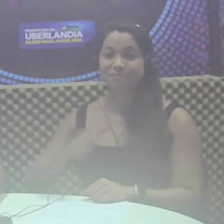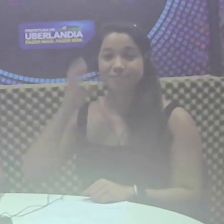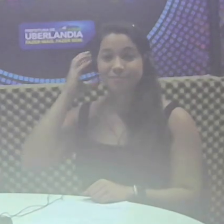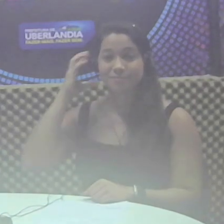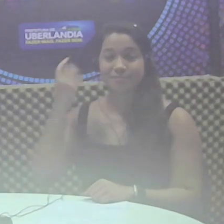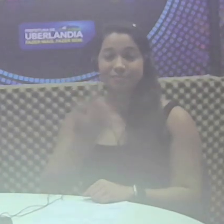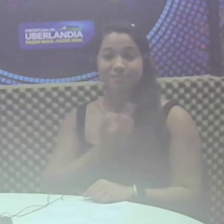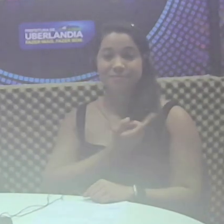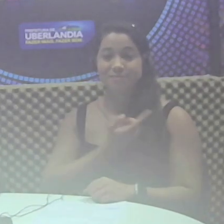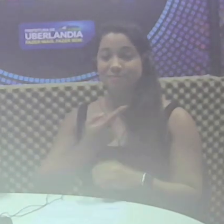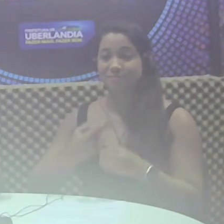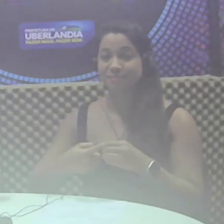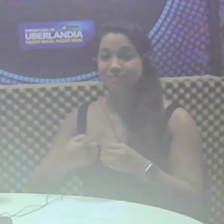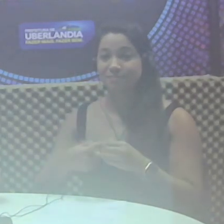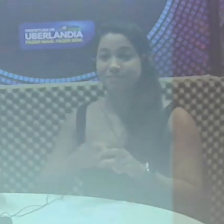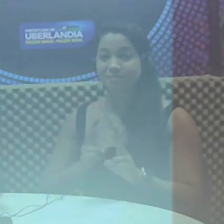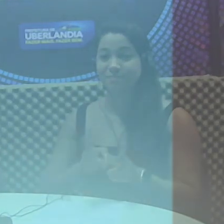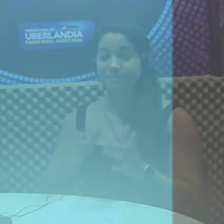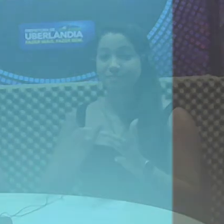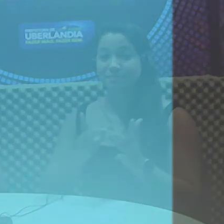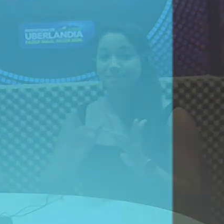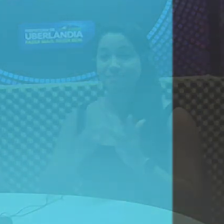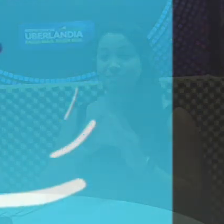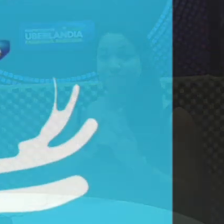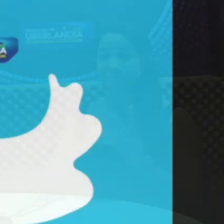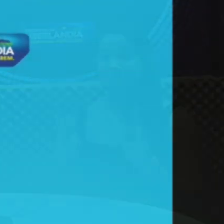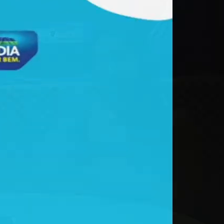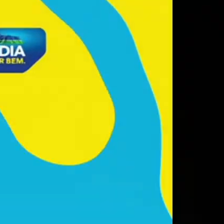uma edição do programa da Rádio Nossa Cidade.